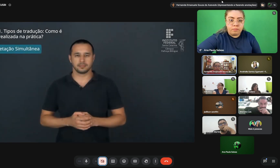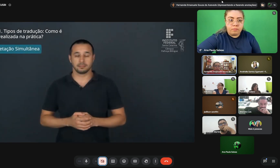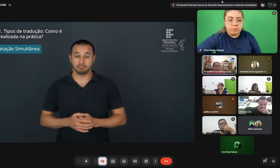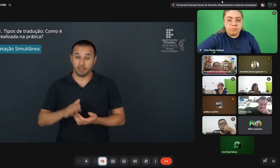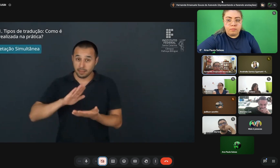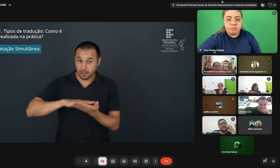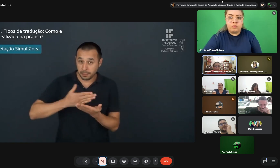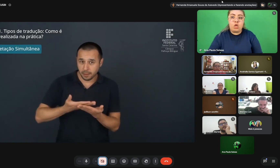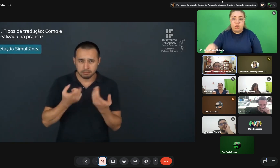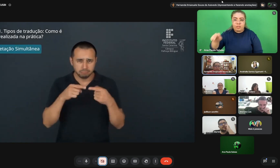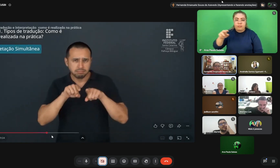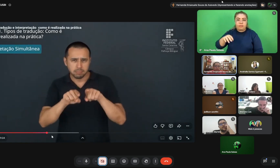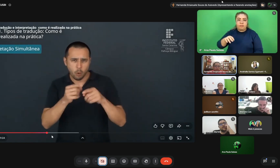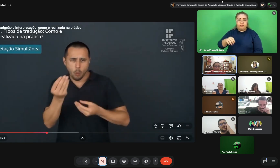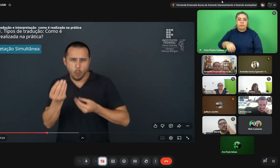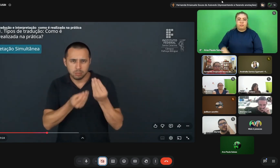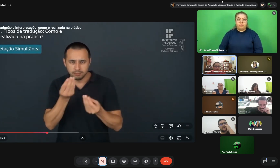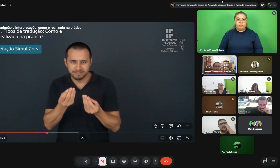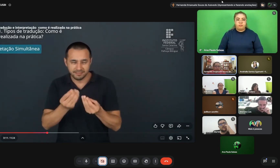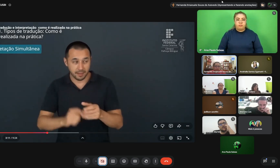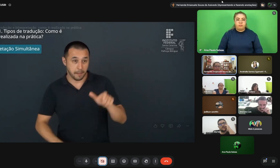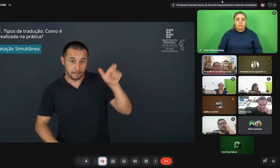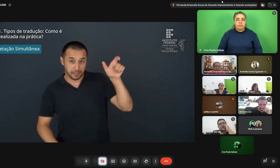Se está usando muito esse tipo de.